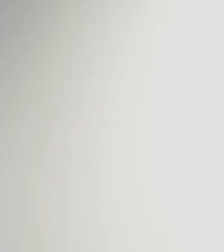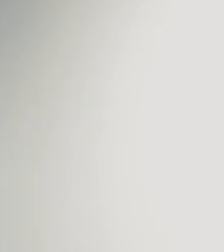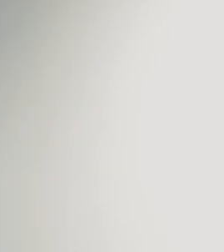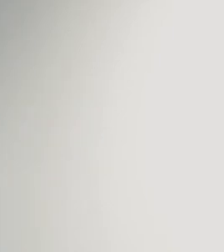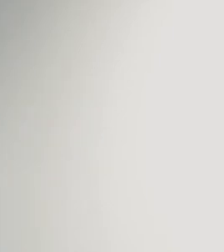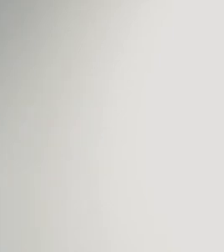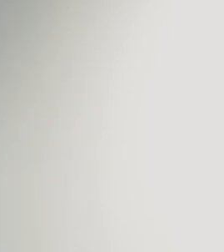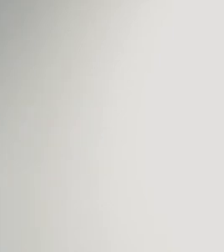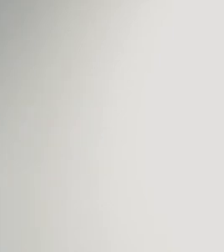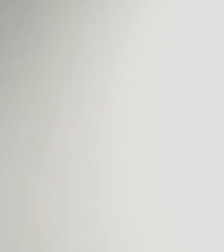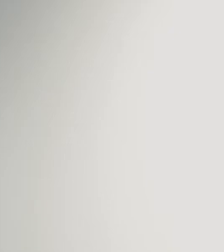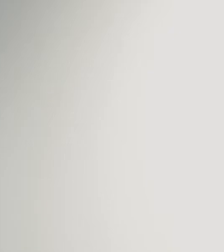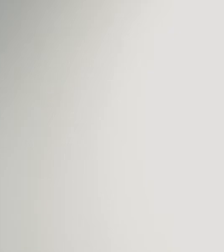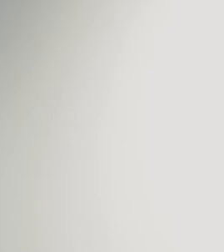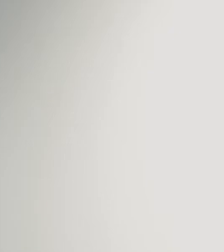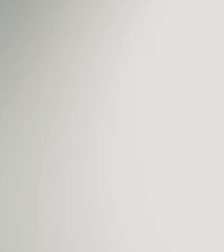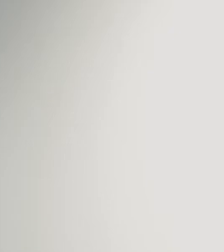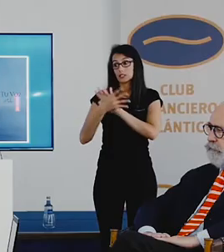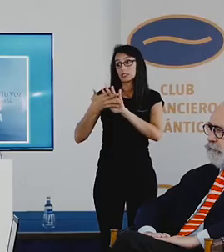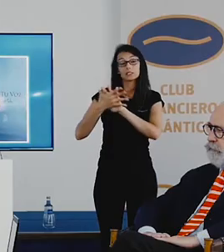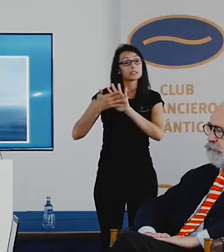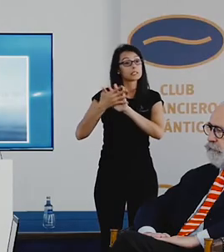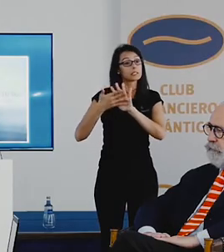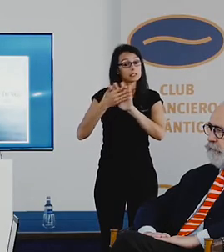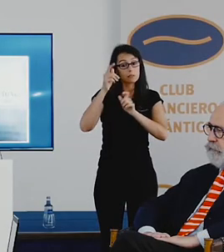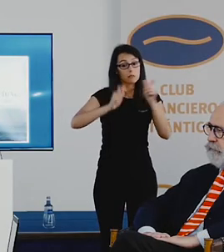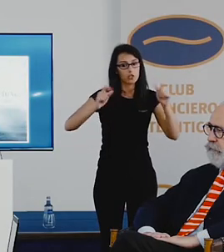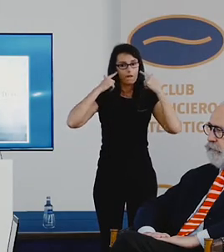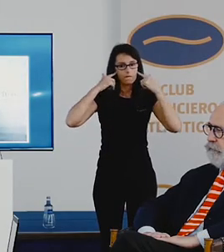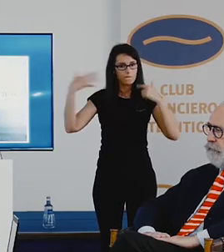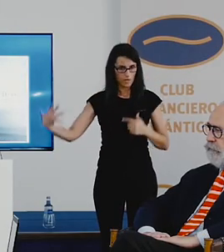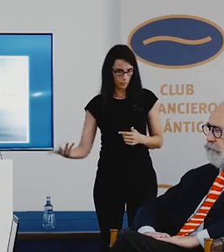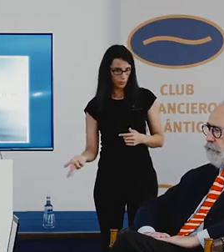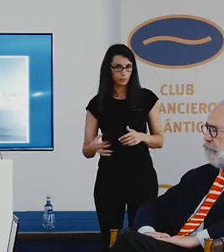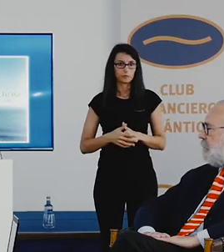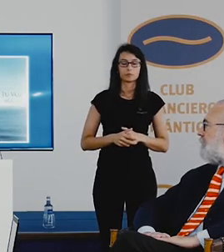con el vídeo y la musiquita. Filmado, esto signado por gente famosa. Pero vamos,